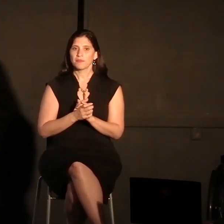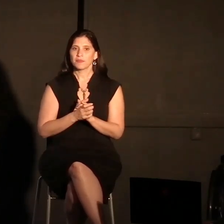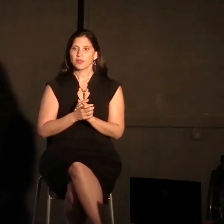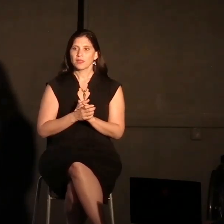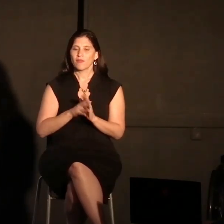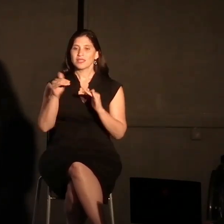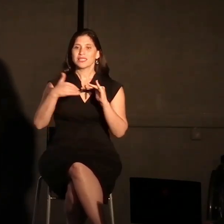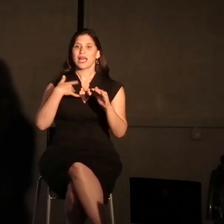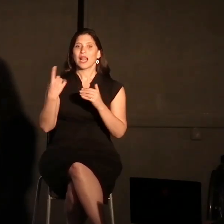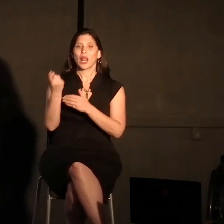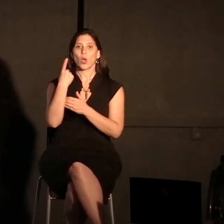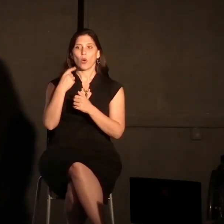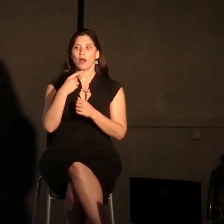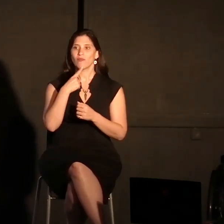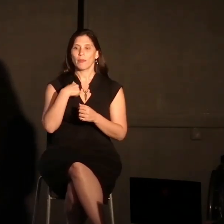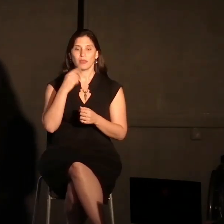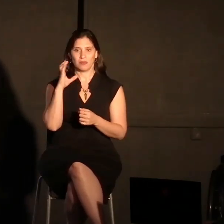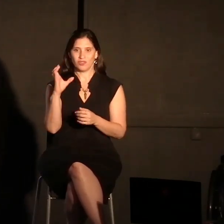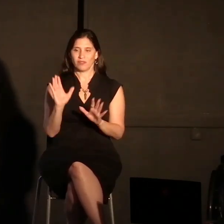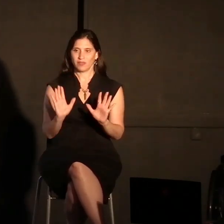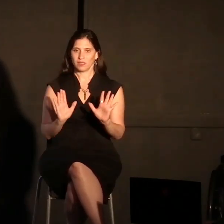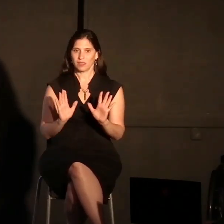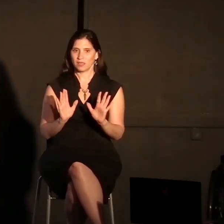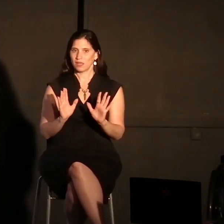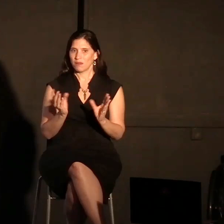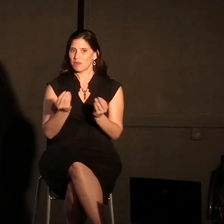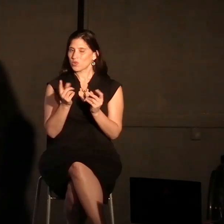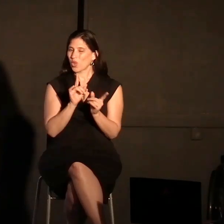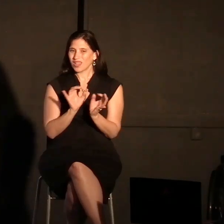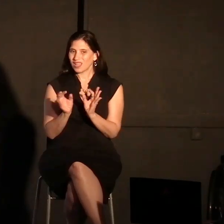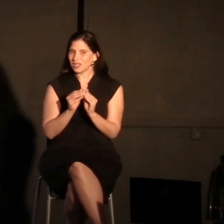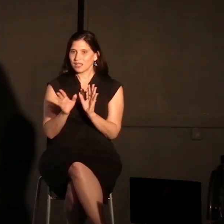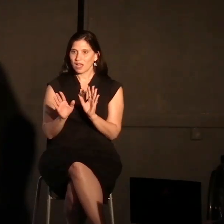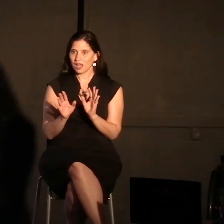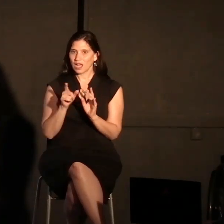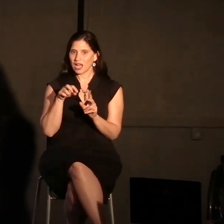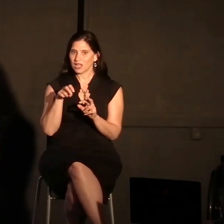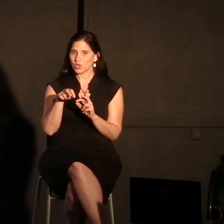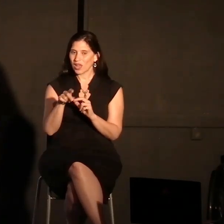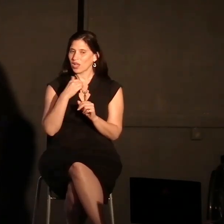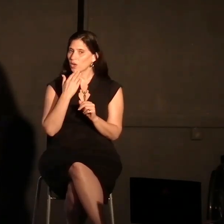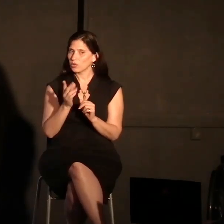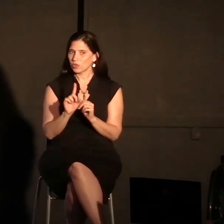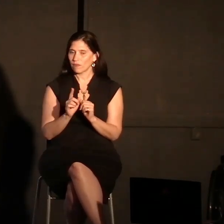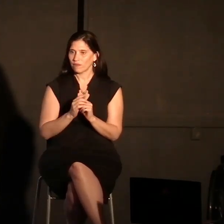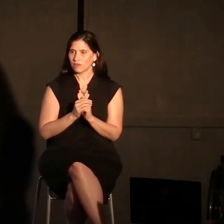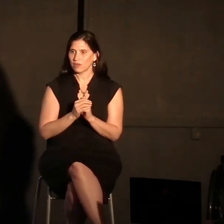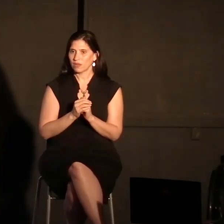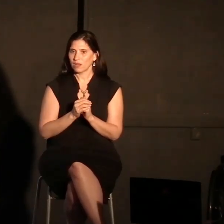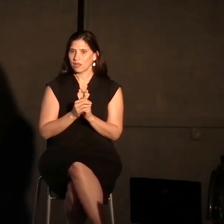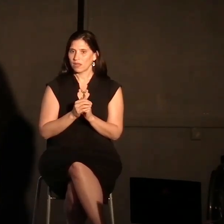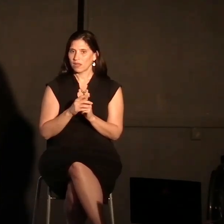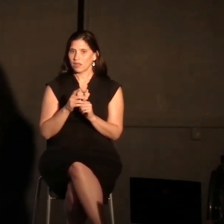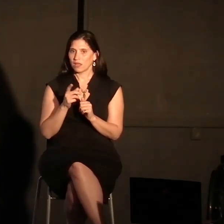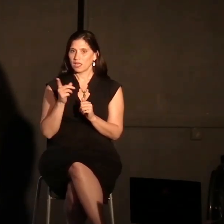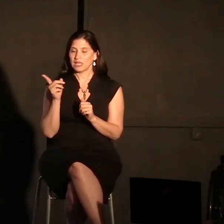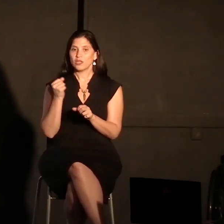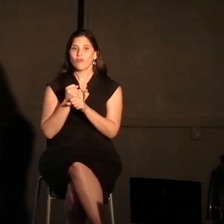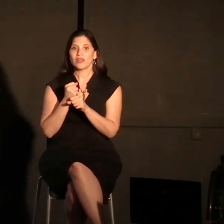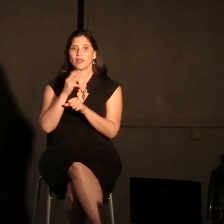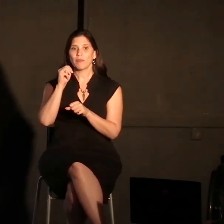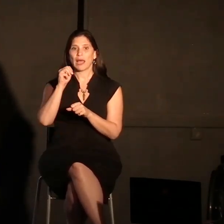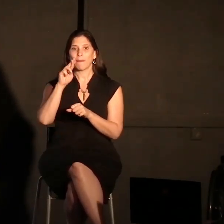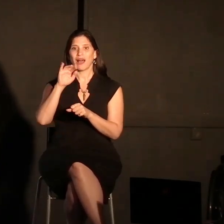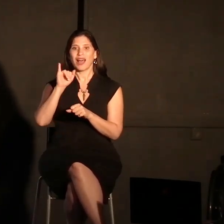לי נכנסה אלי לקוחה ואומרת לי תקשיבי משהו לא תקין איתך את הולכת לא טוב אני עובדת ב mri